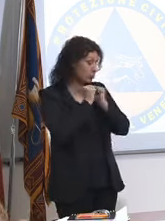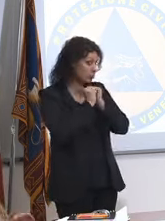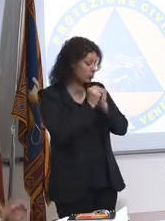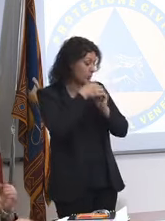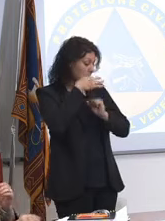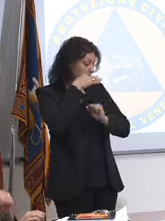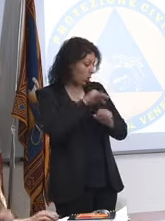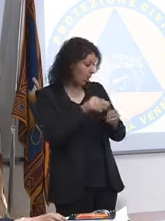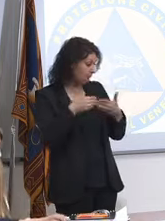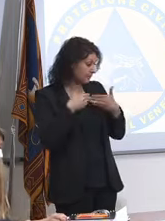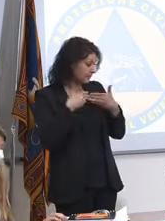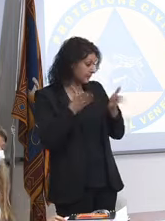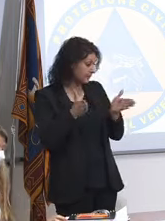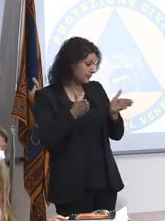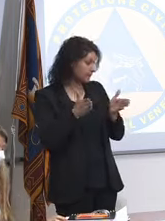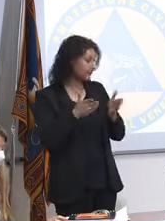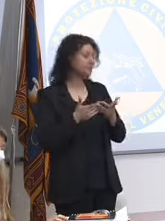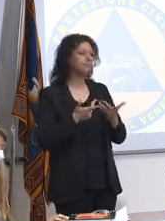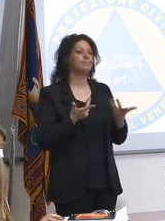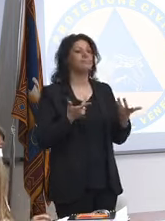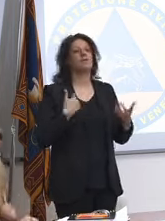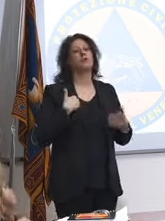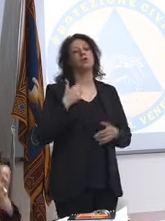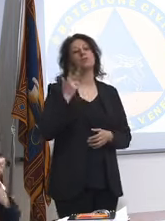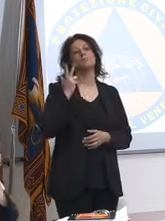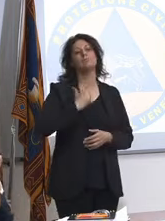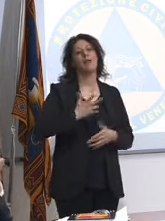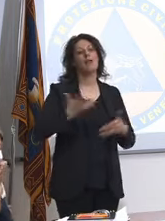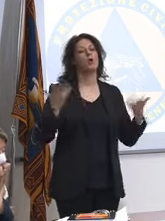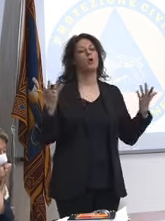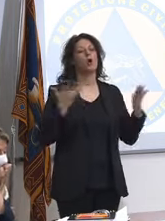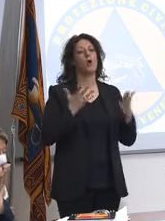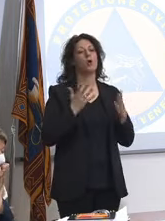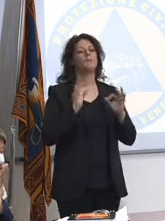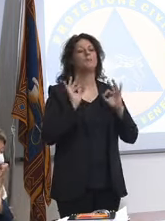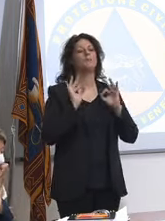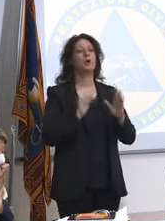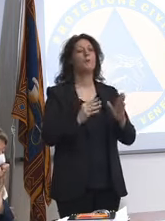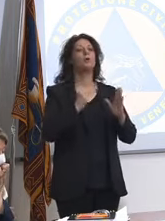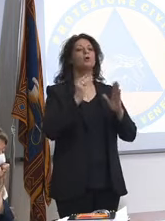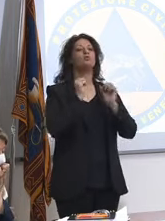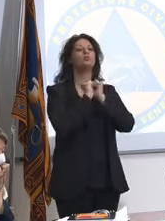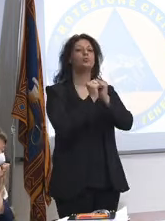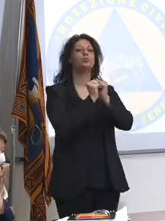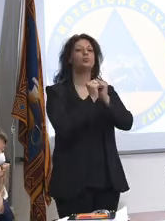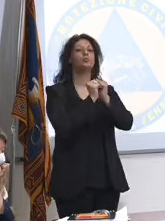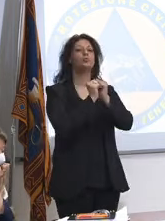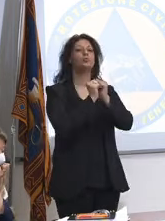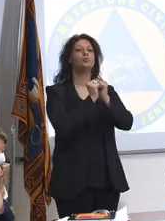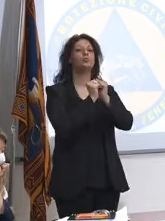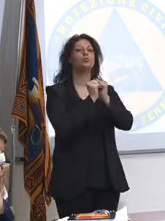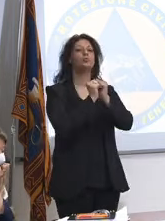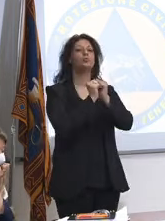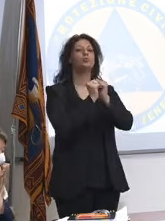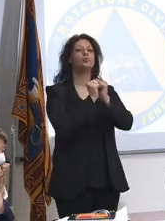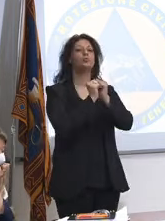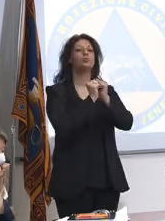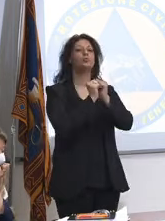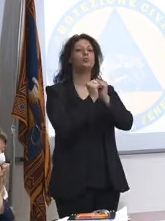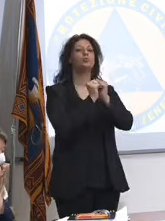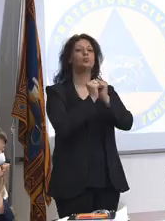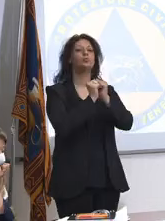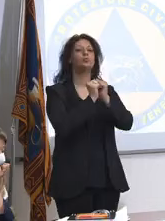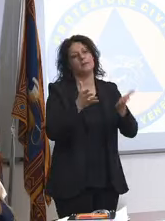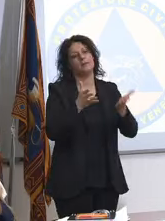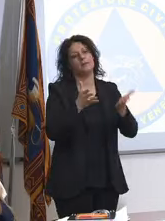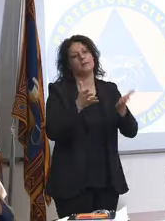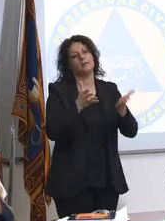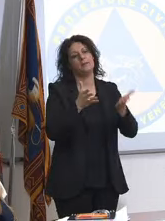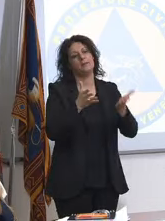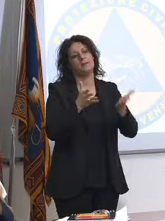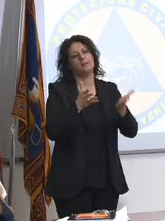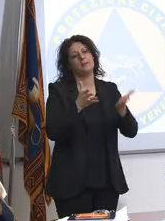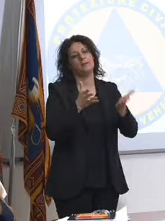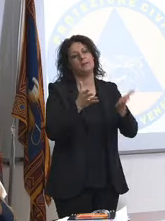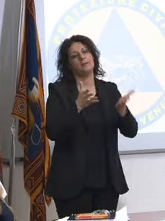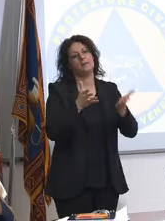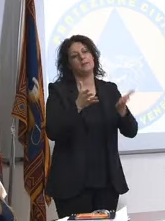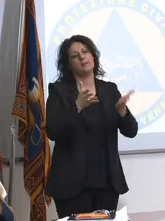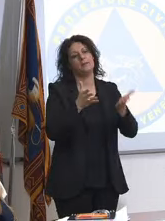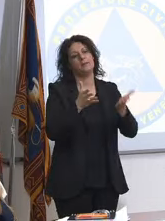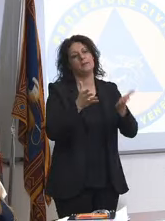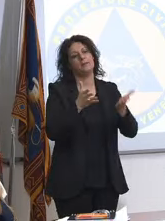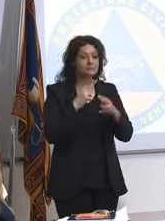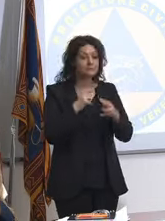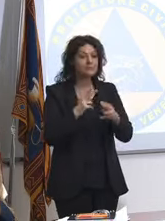l'ho detto prima, sì, spero alla volta di metà giugno di chiuderla tutta questa partita. Grazie. Ivana. Se non si chiuderà è perché qualcuno non si è